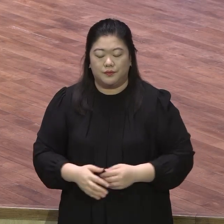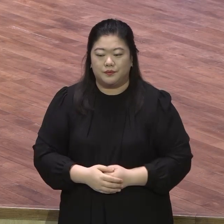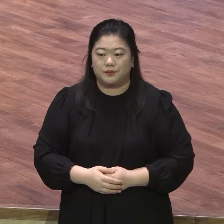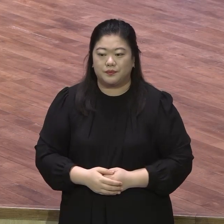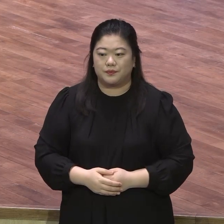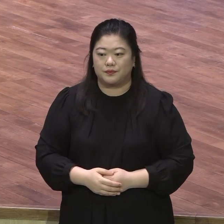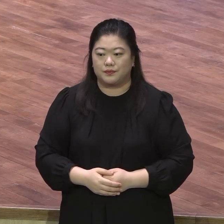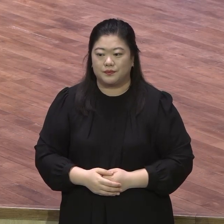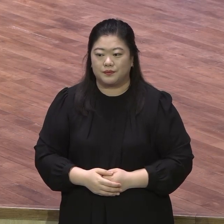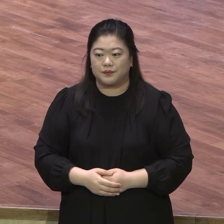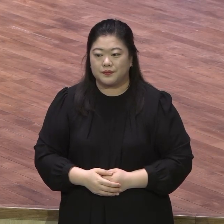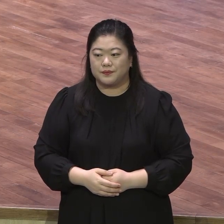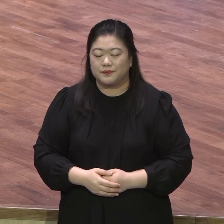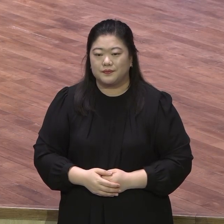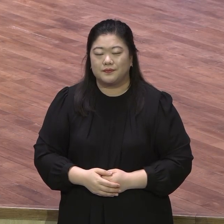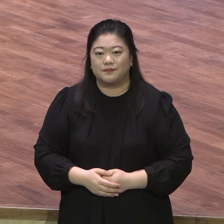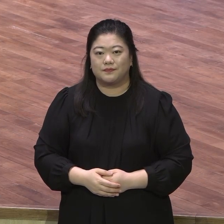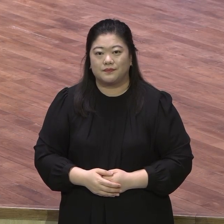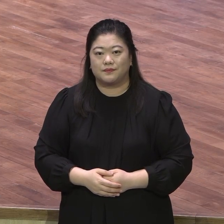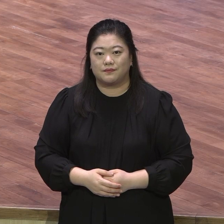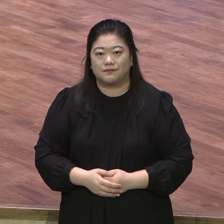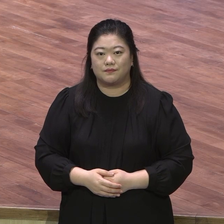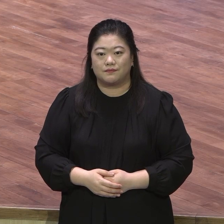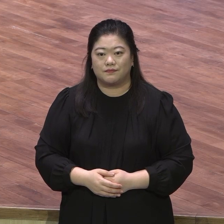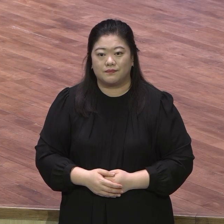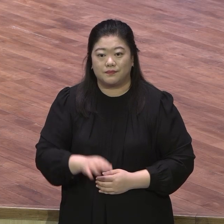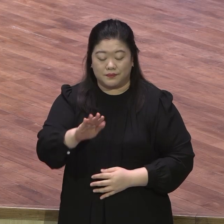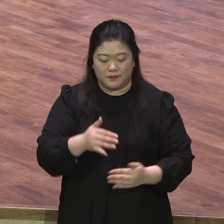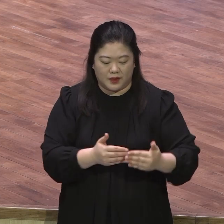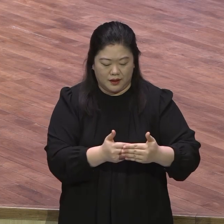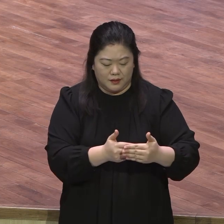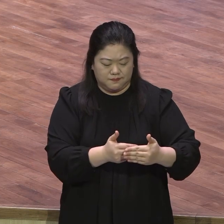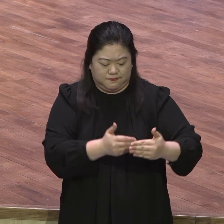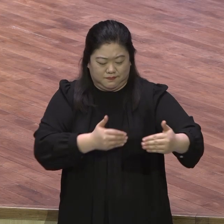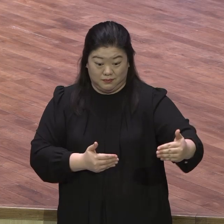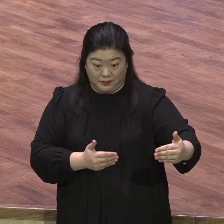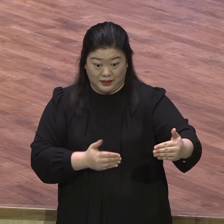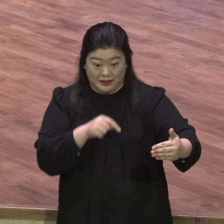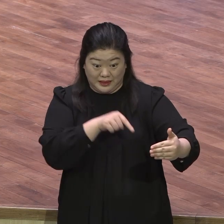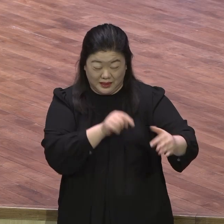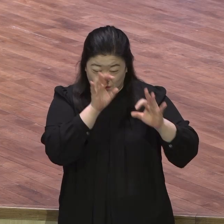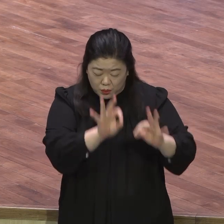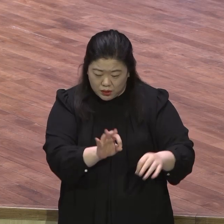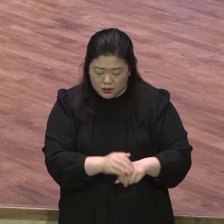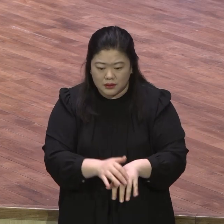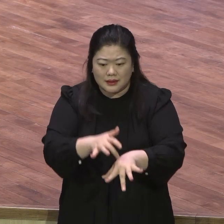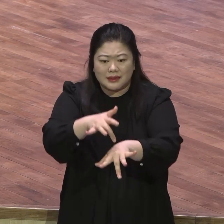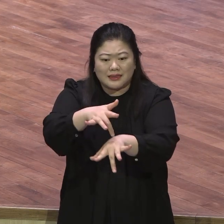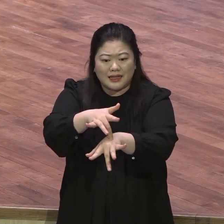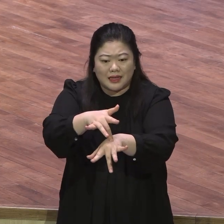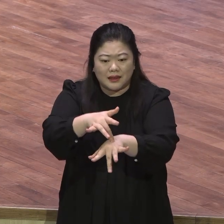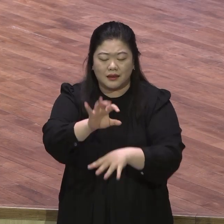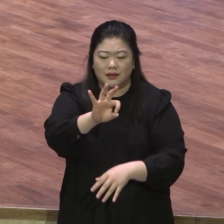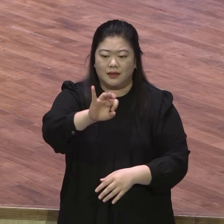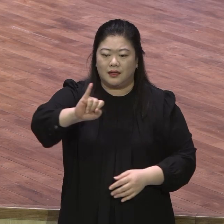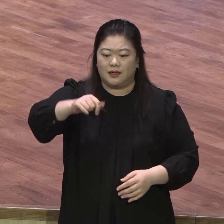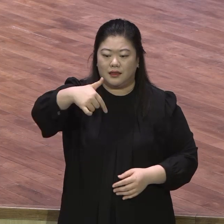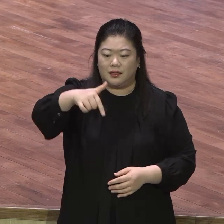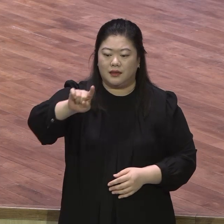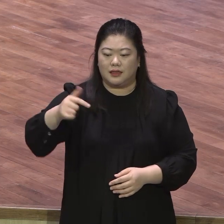이간 분리의 대명사. 이 사단 마귀의 주특기입니다. 거리두기.